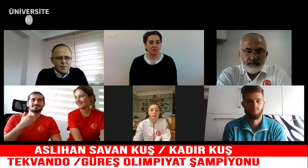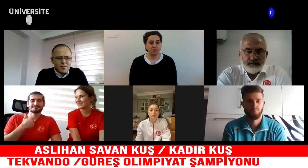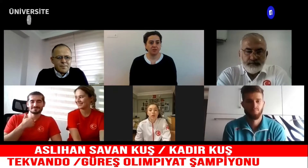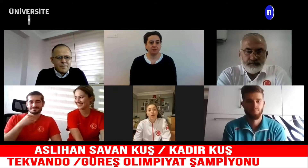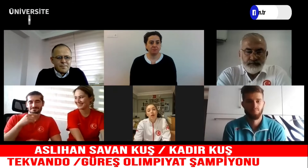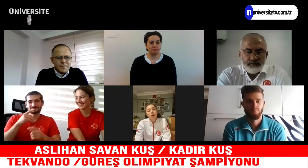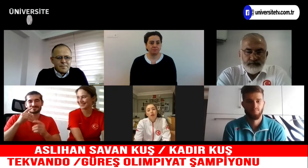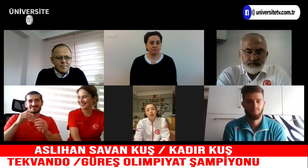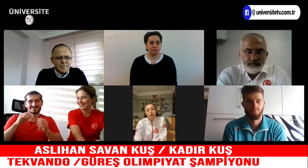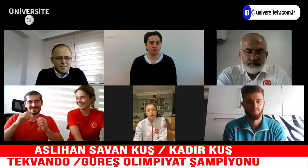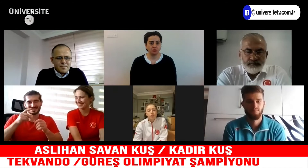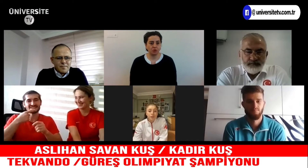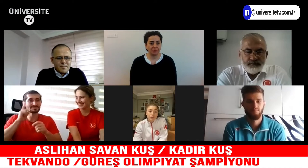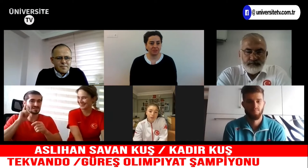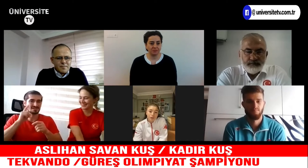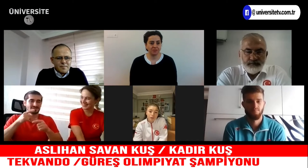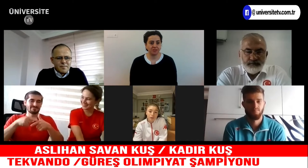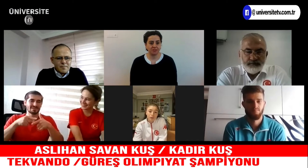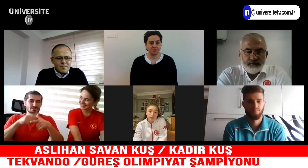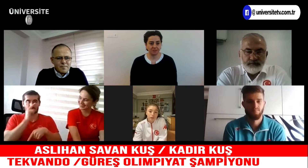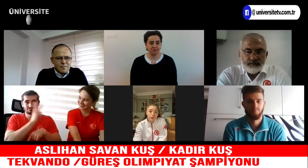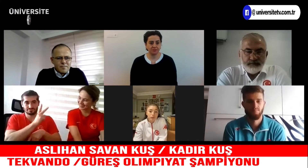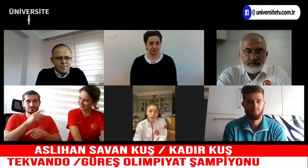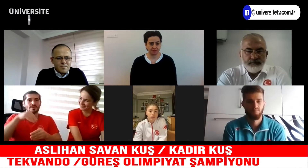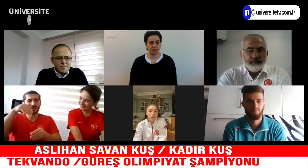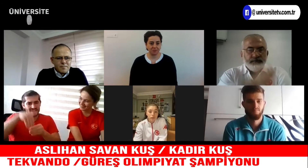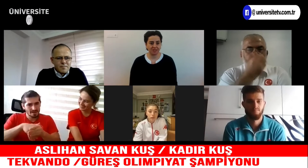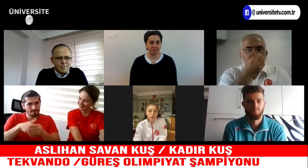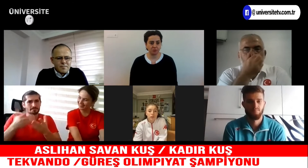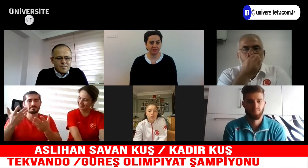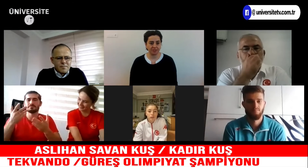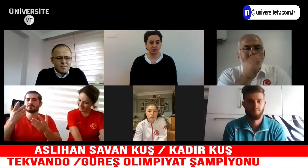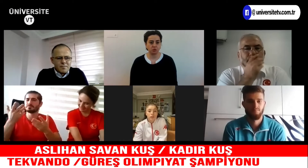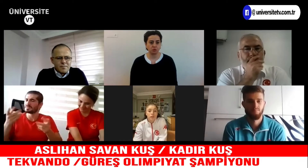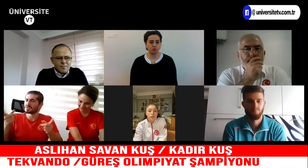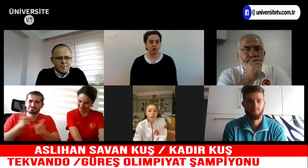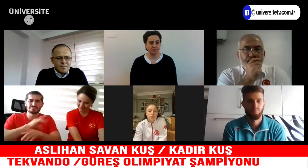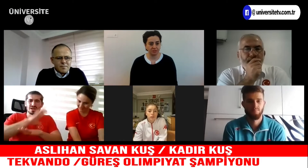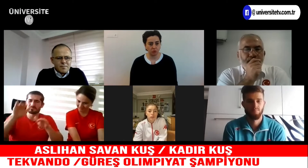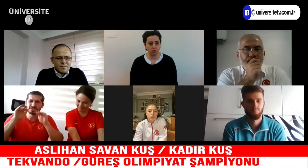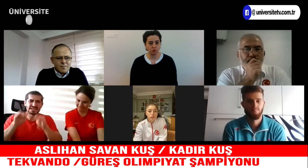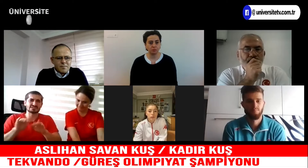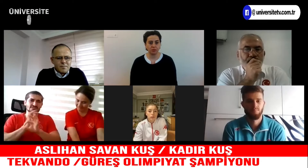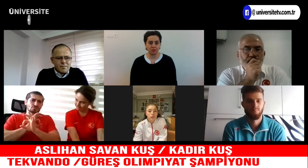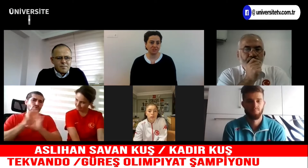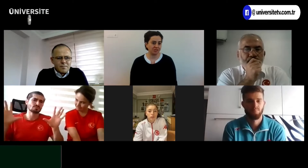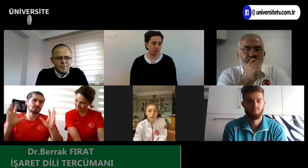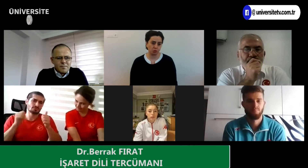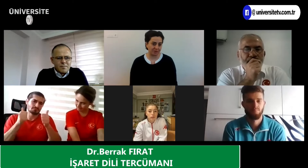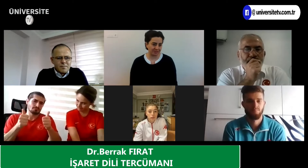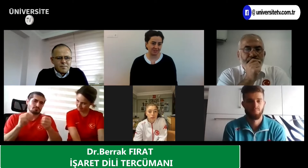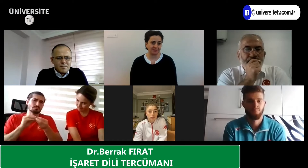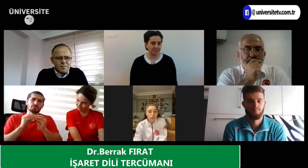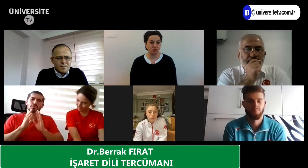Teşekkür ediyoruz. Şunu söyleyebilirim, Sarı İşitme Engelli Spor Federasyonu'nun kampları olsun, o